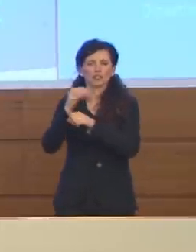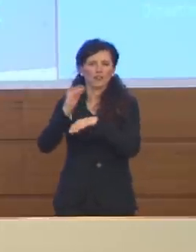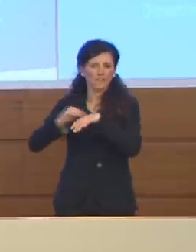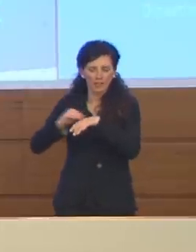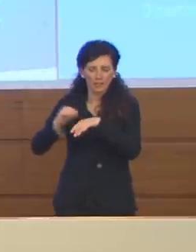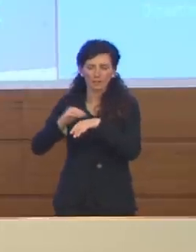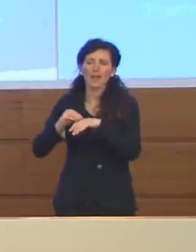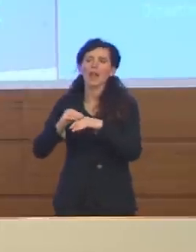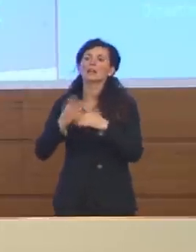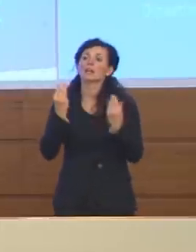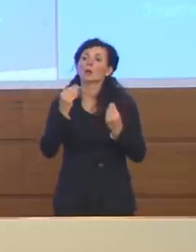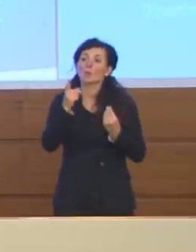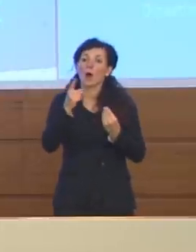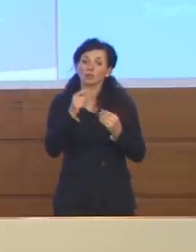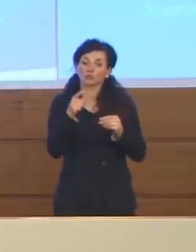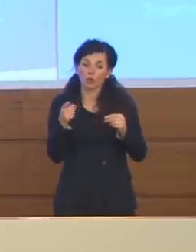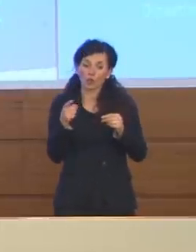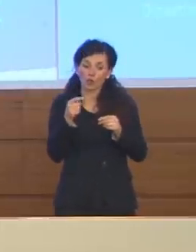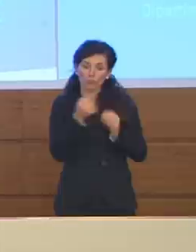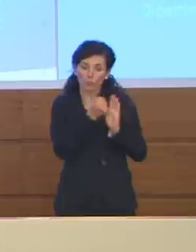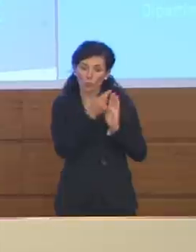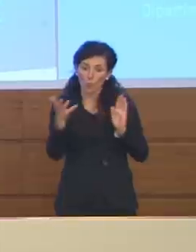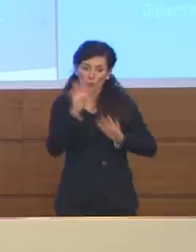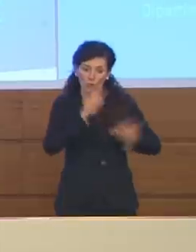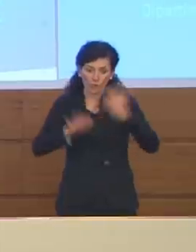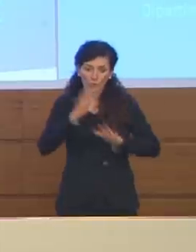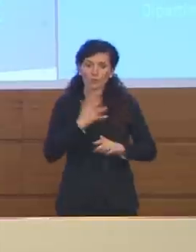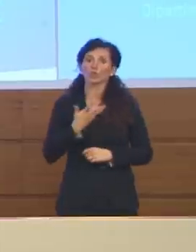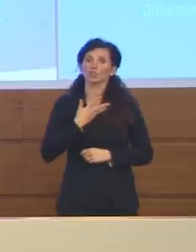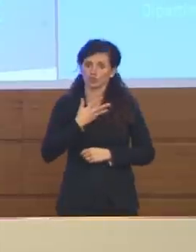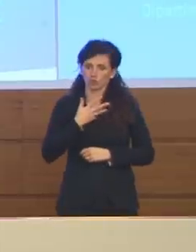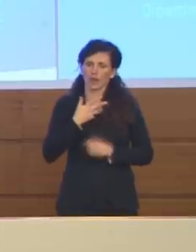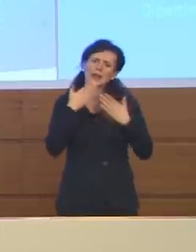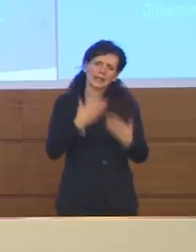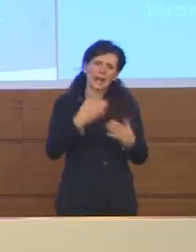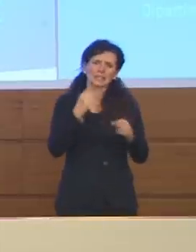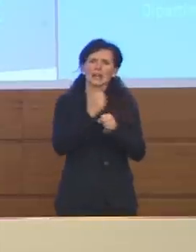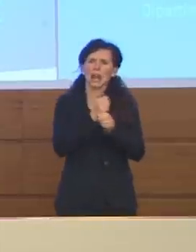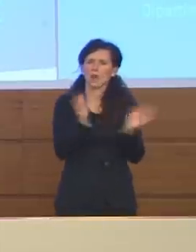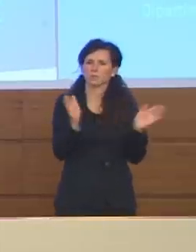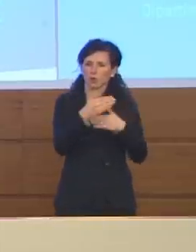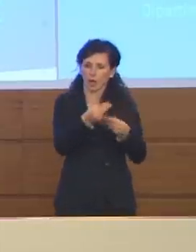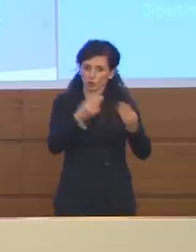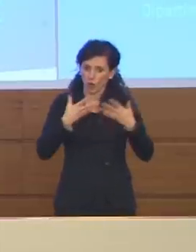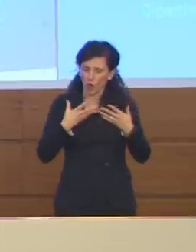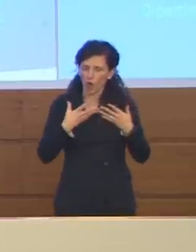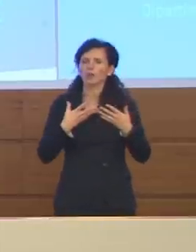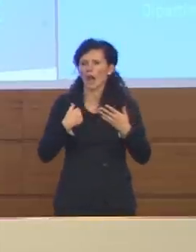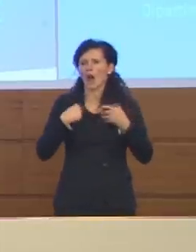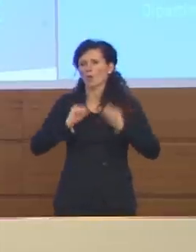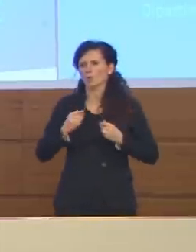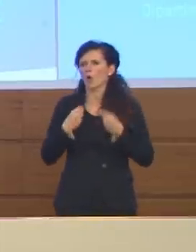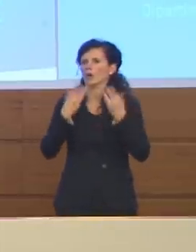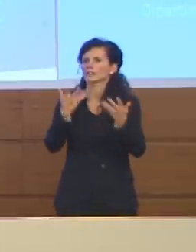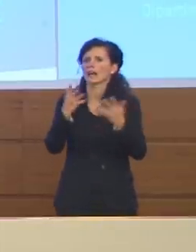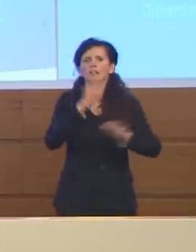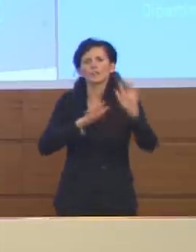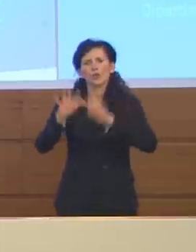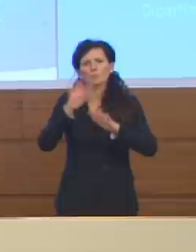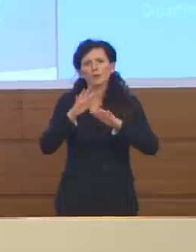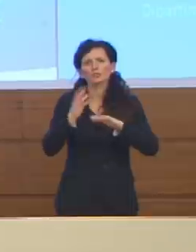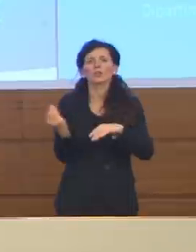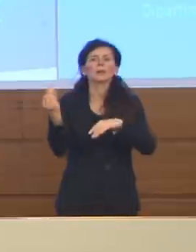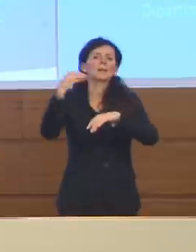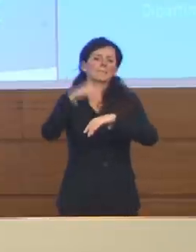soprattutto elaborati potranno dare utili informazioni per complementare quanto ho